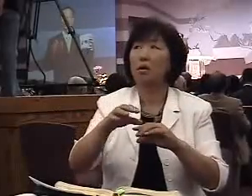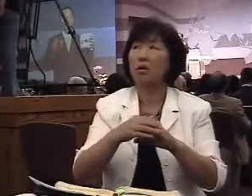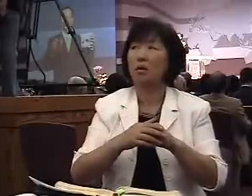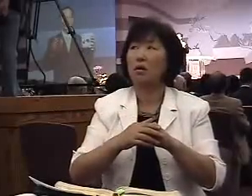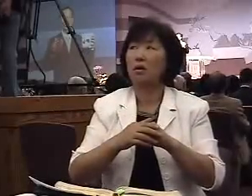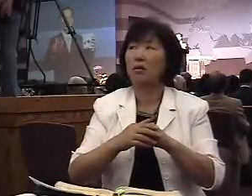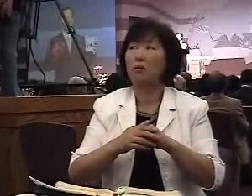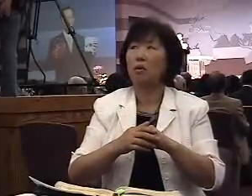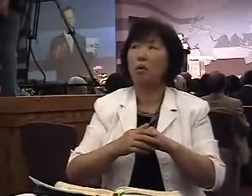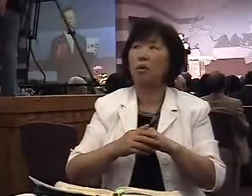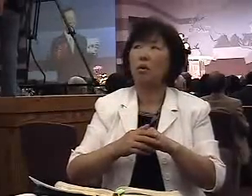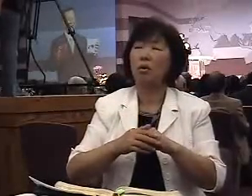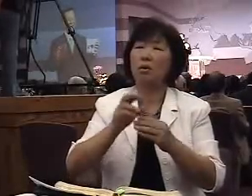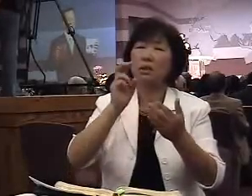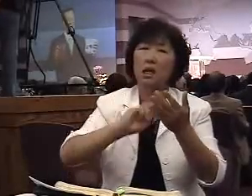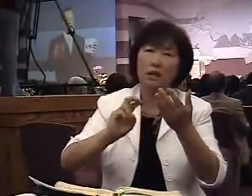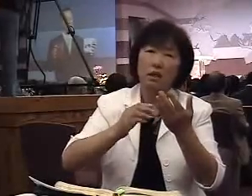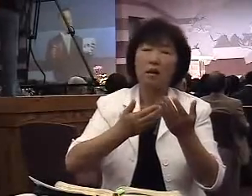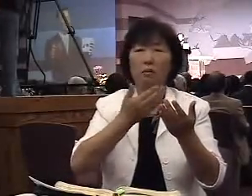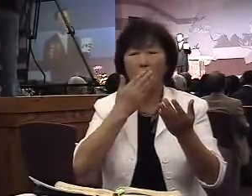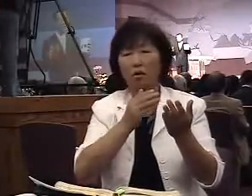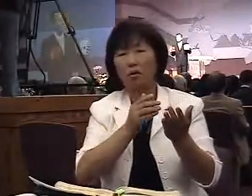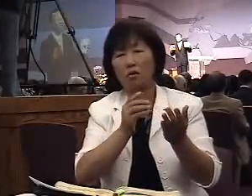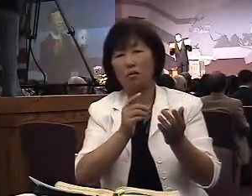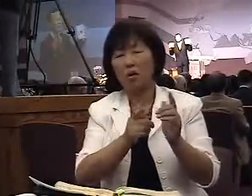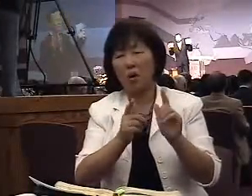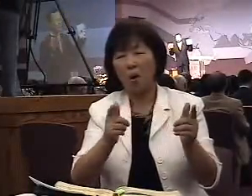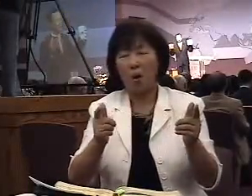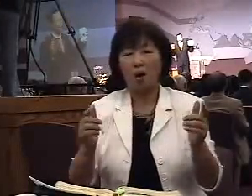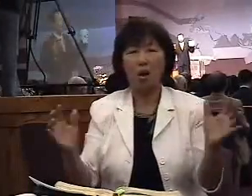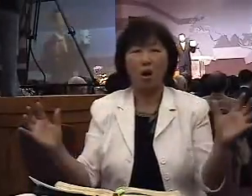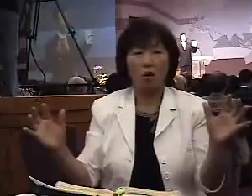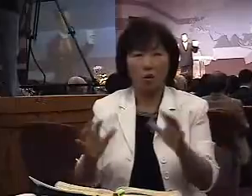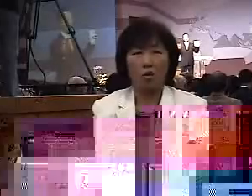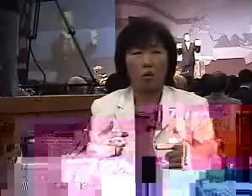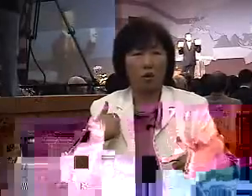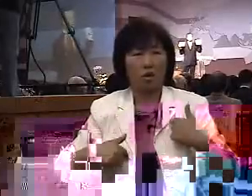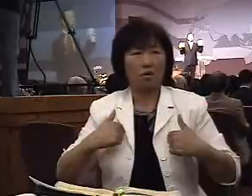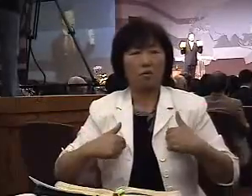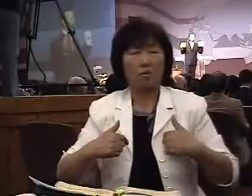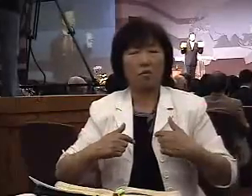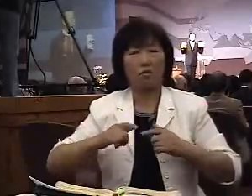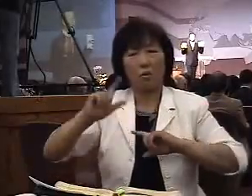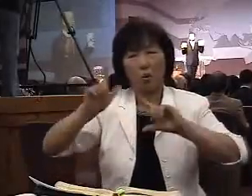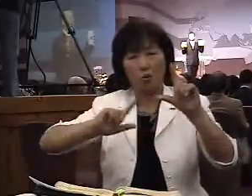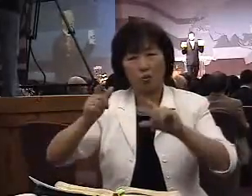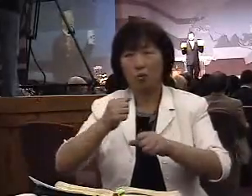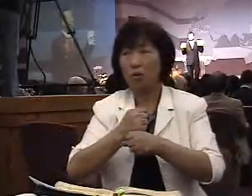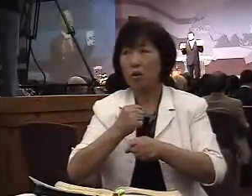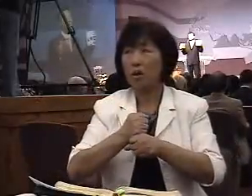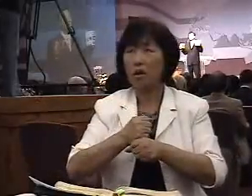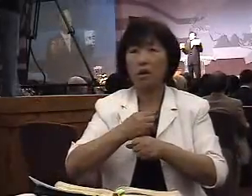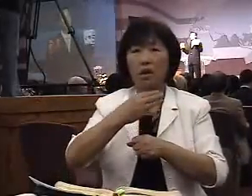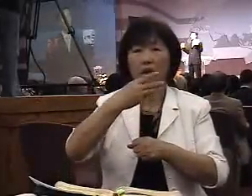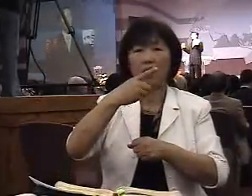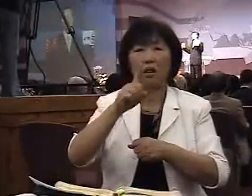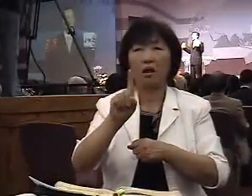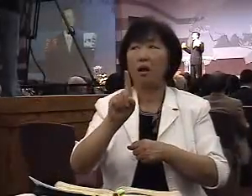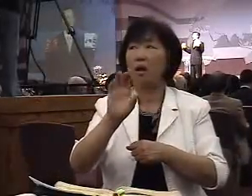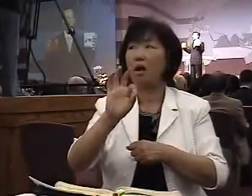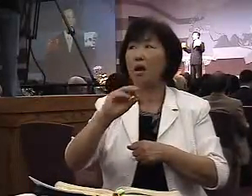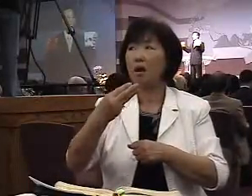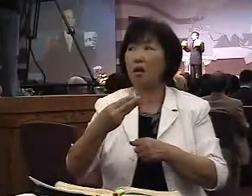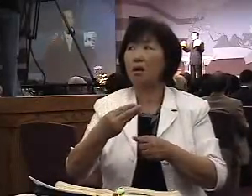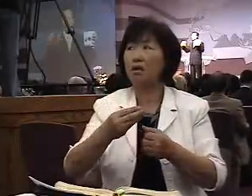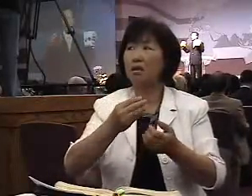뮤직과 또한 여러 가지 음식과 함께 자녀들과 함께 아주 기쁜 모습으로 하려고 해요. 자, 이 타일을 그린 아이들이 좀